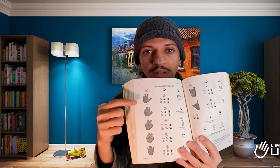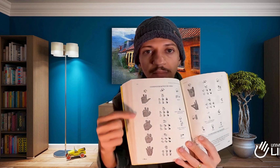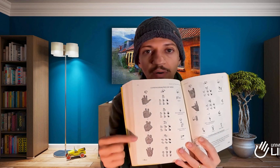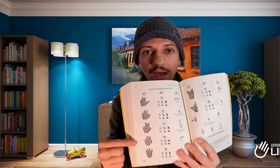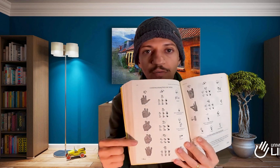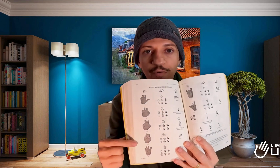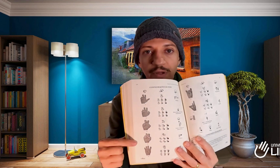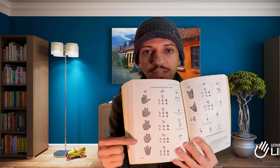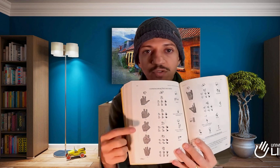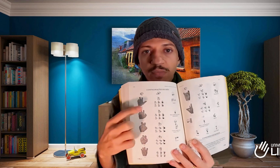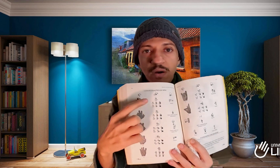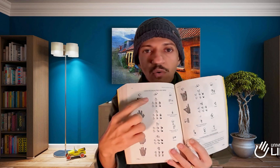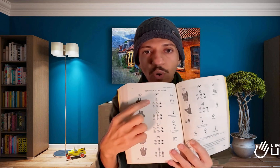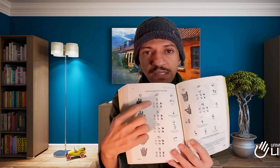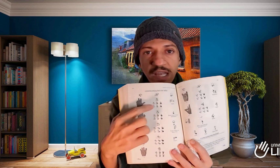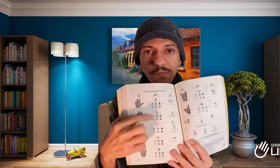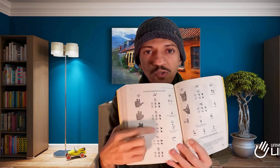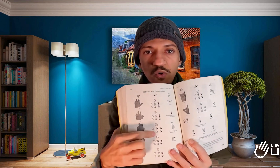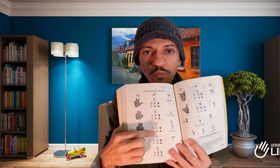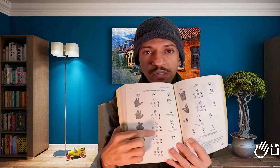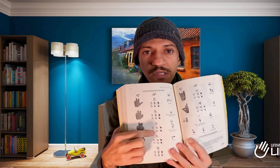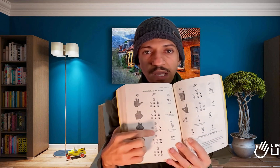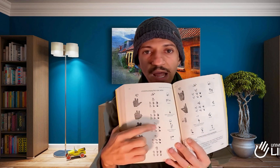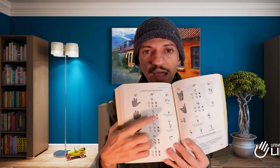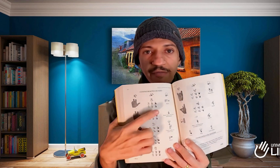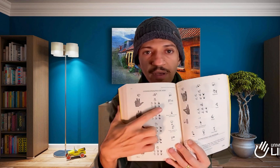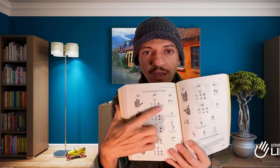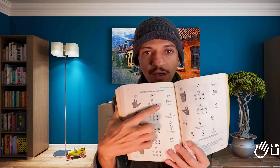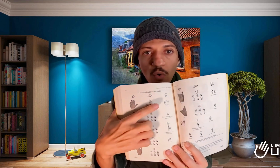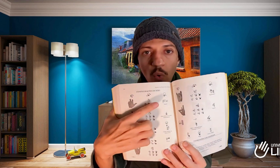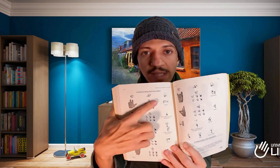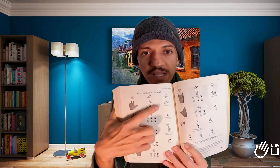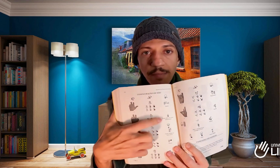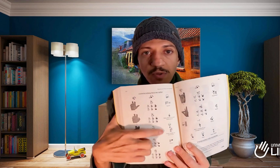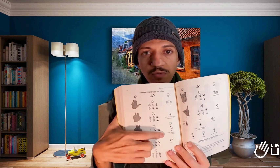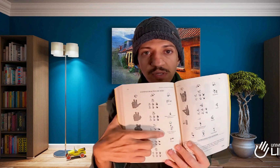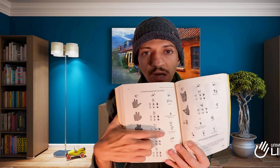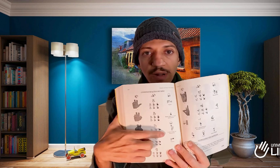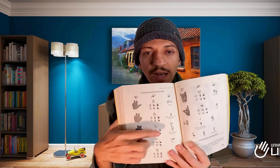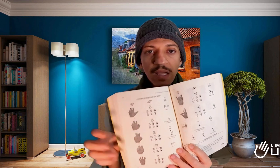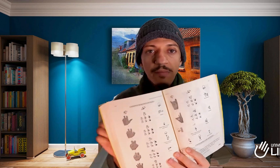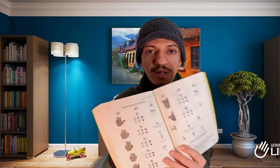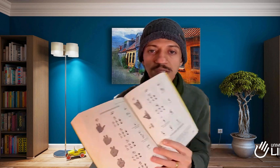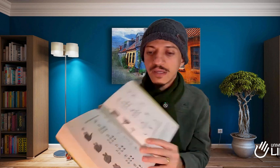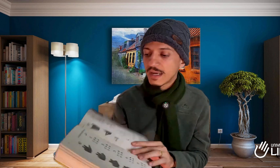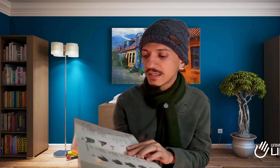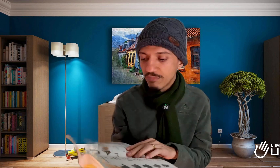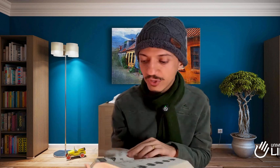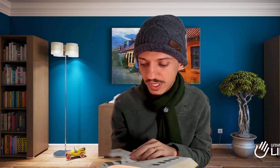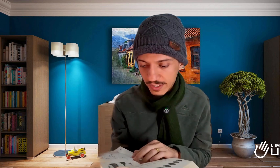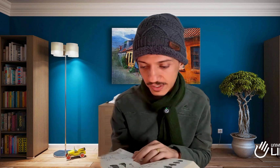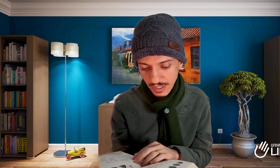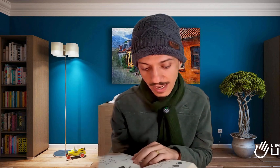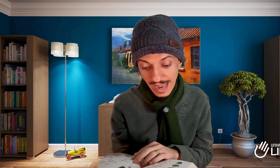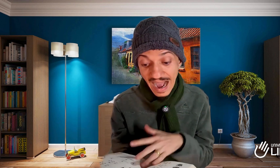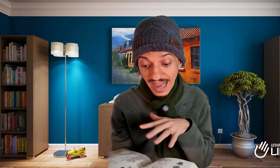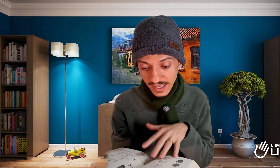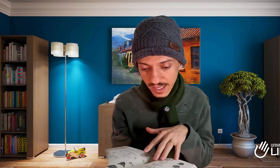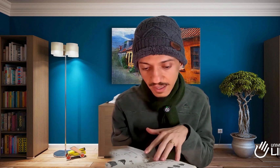né, a configuração de mão, o exemplo de como que se escreve, o exemplo de um sinal na Libras e assim por diante. Aqui,